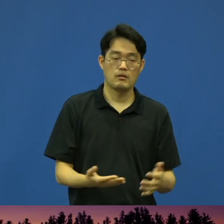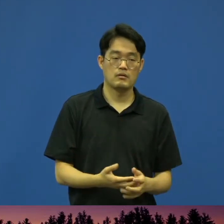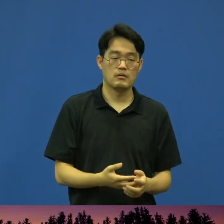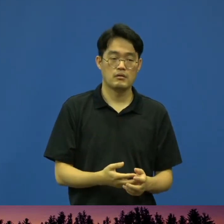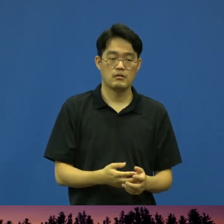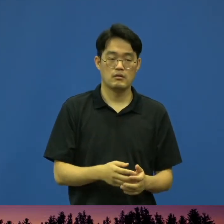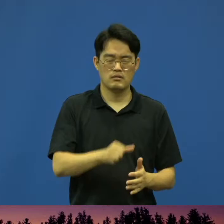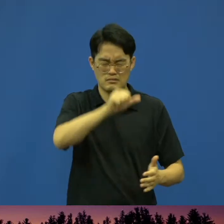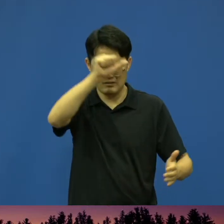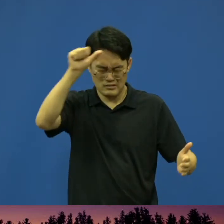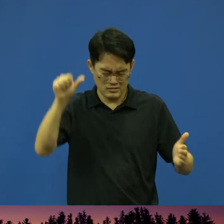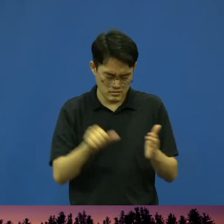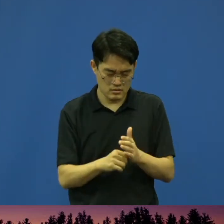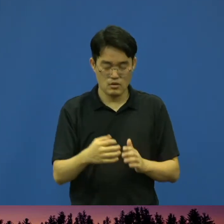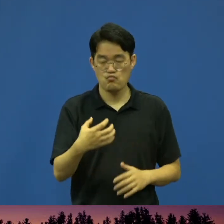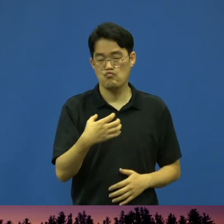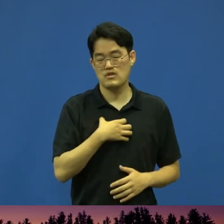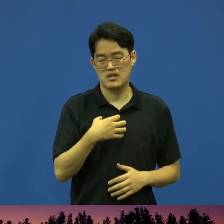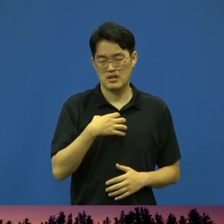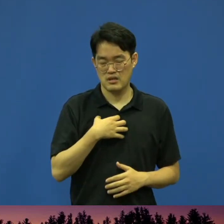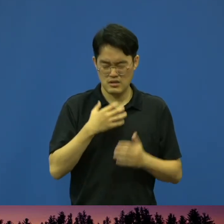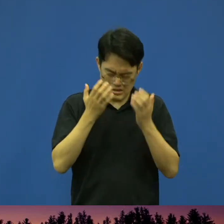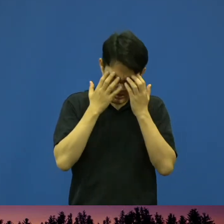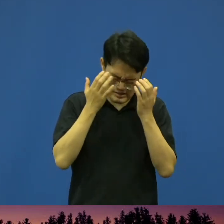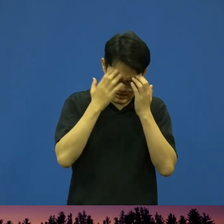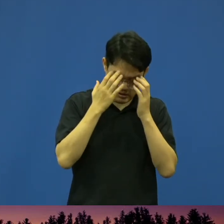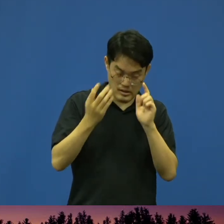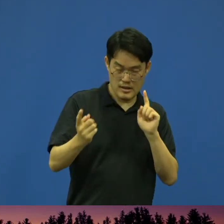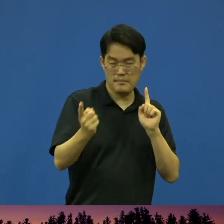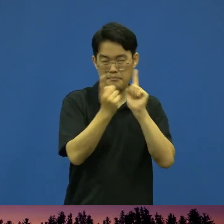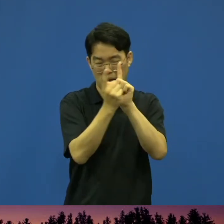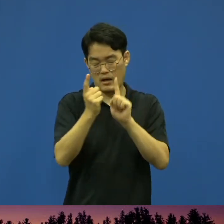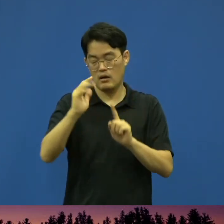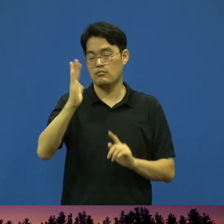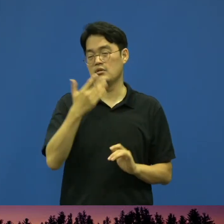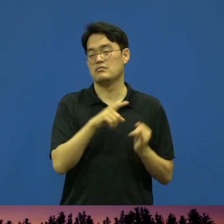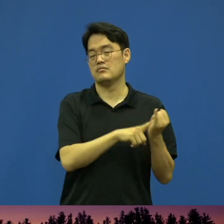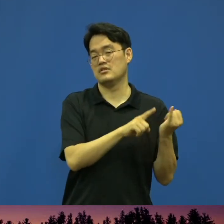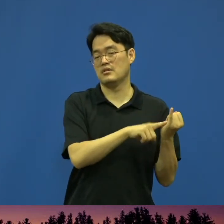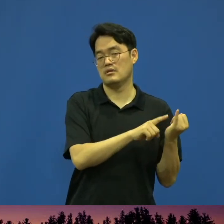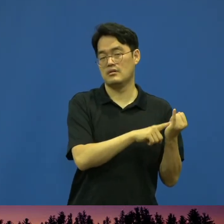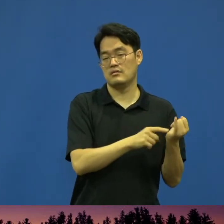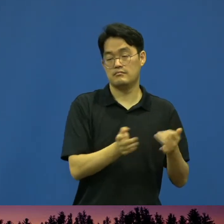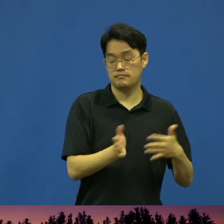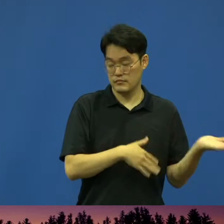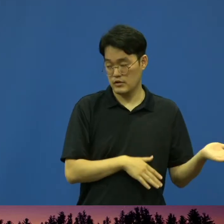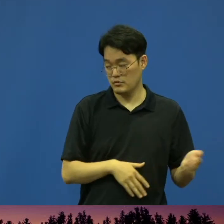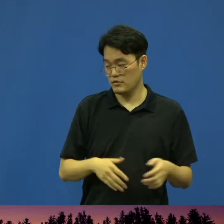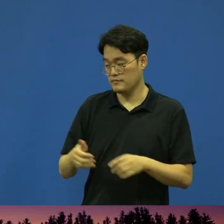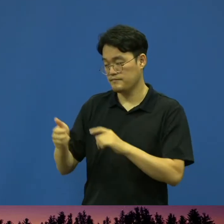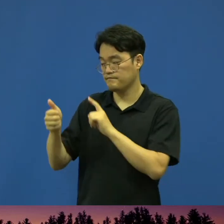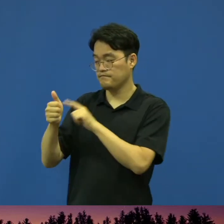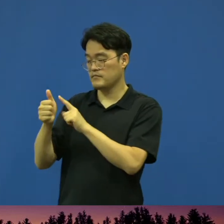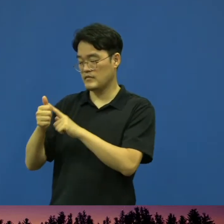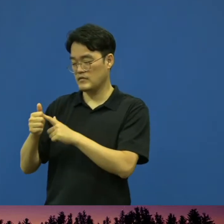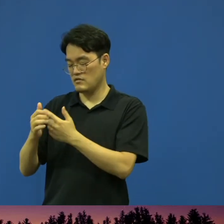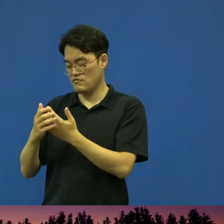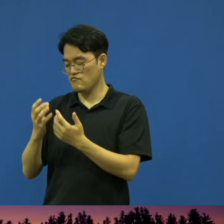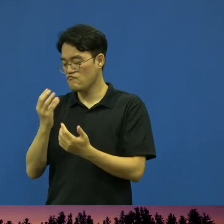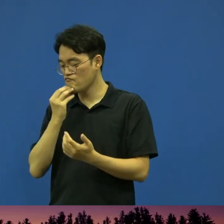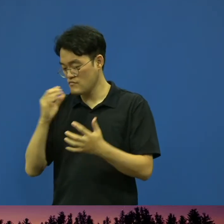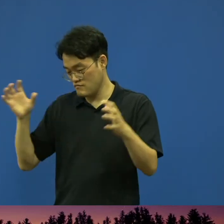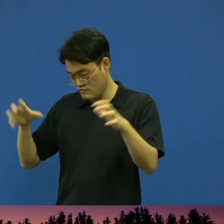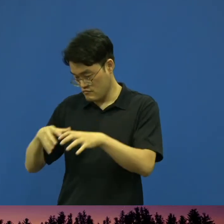혈류병 여인에게 찾아온 것입니다. 회당장 야이로도 또한 마찬가지였습니다. 당시에